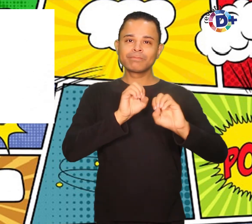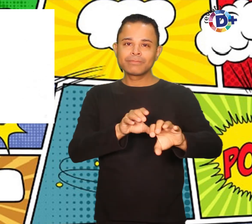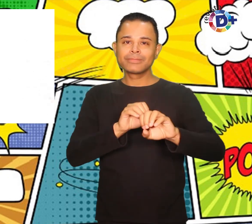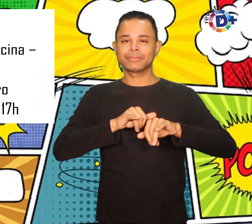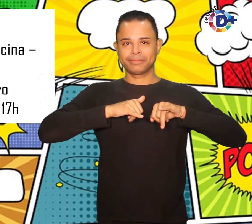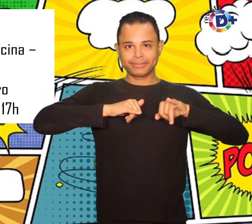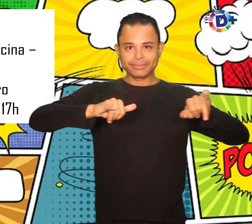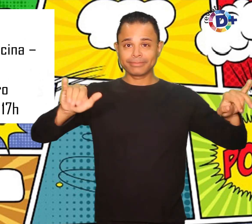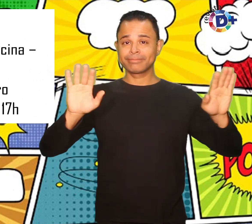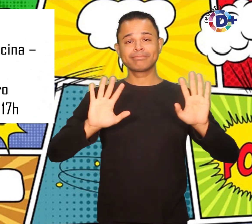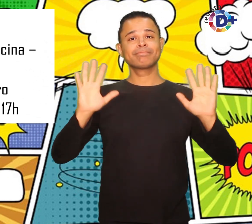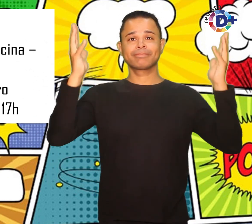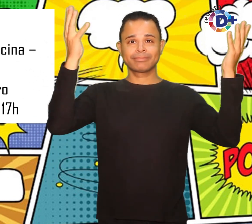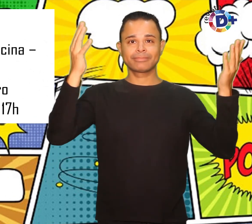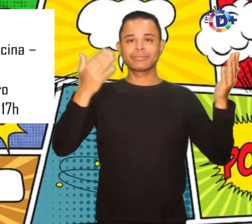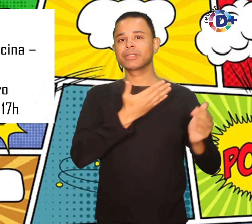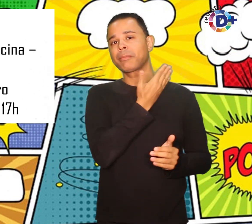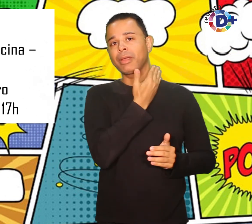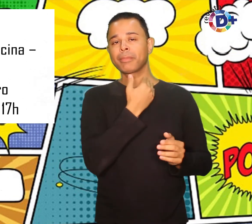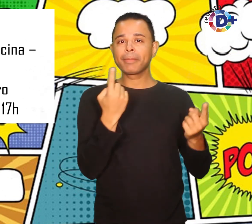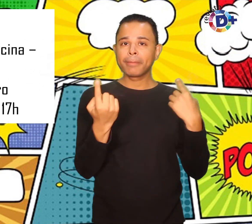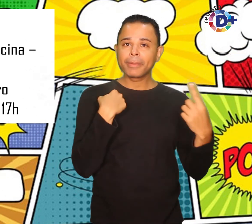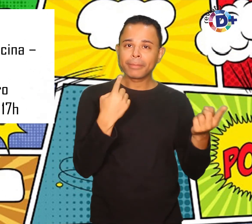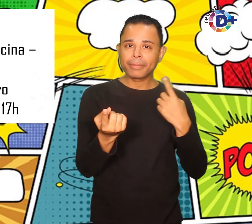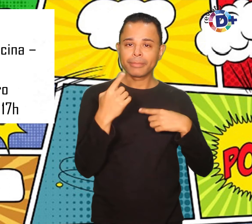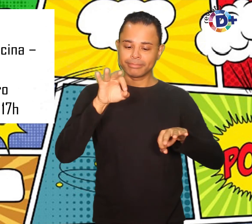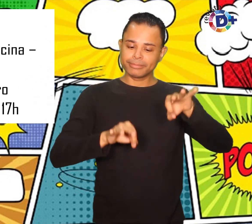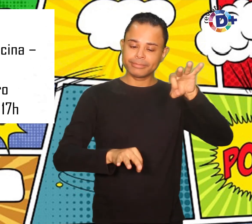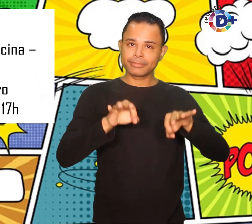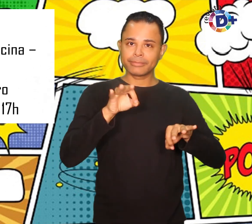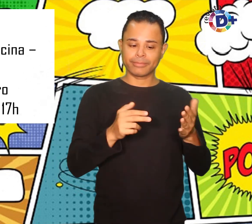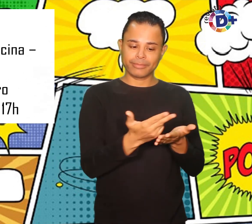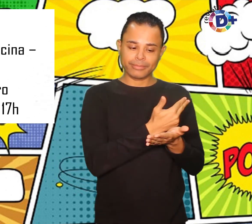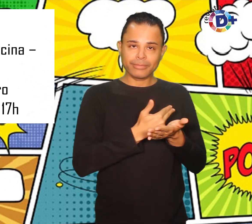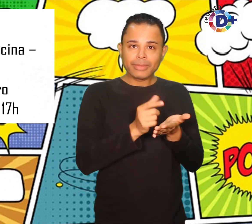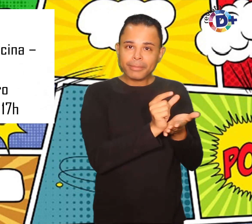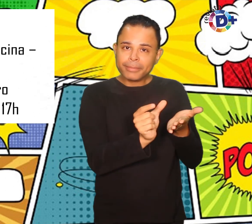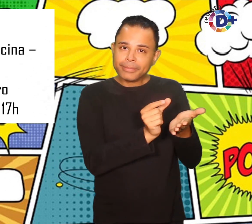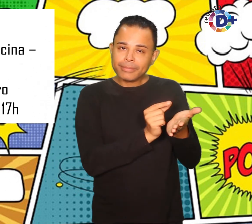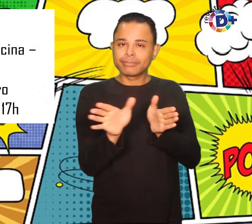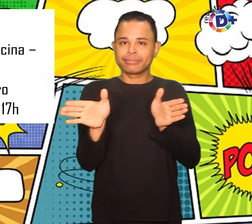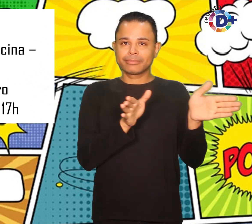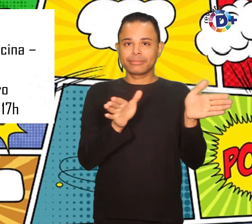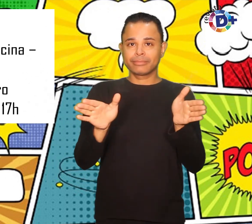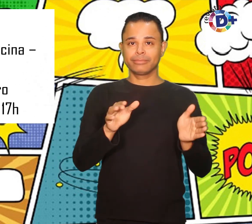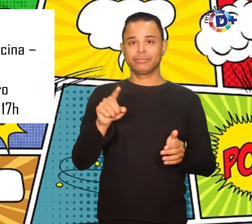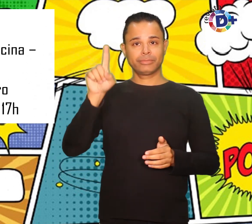evento bate papo e oficina hq acessíveis 30 de janeiro das